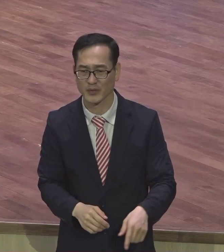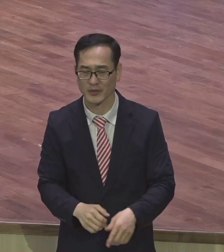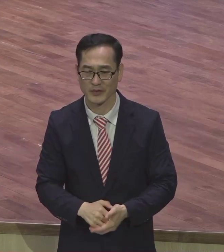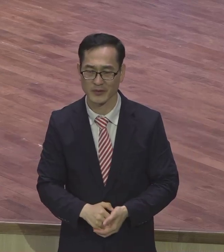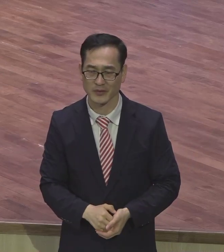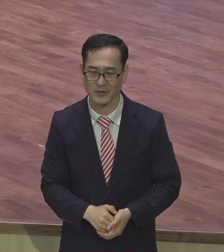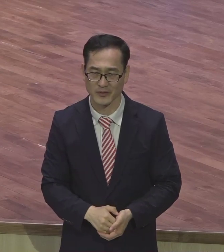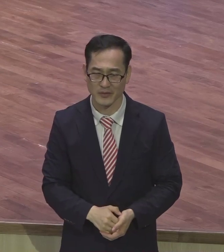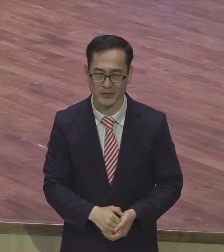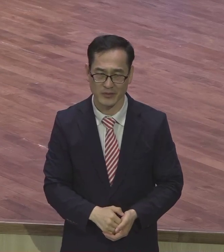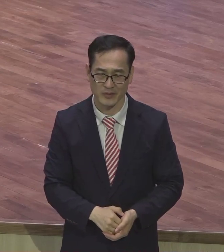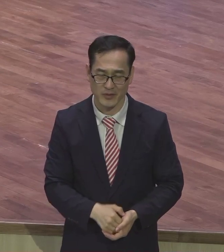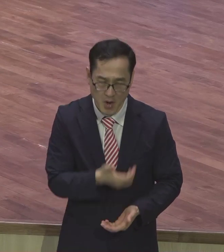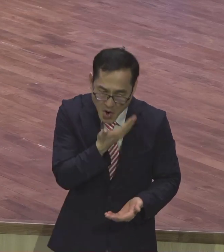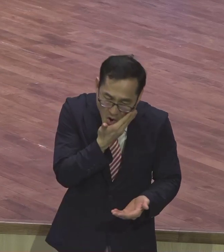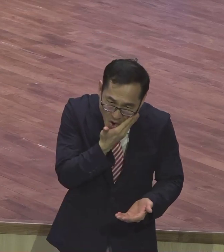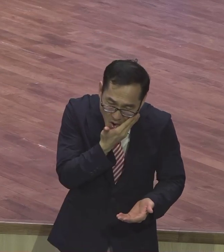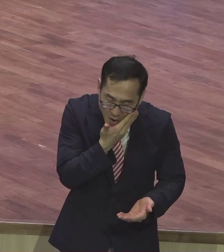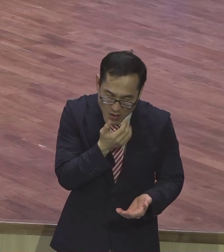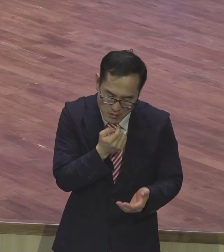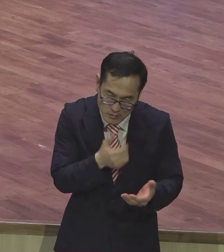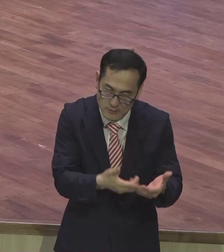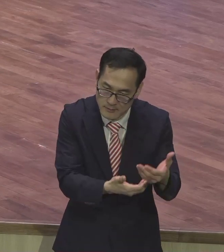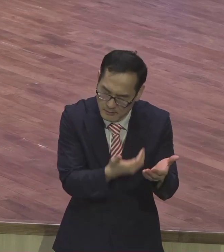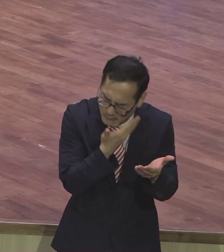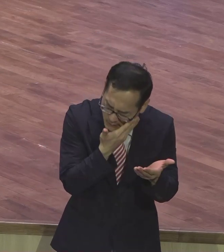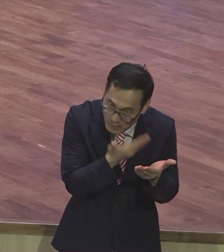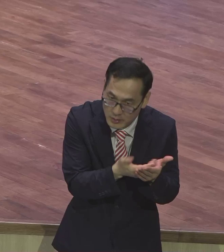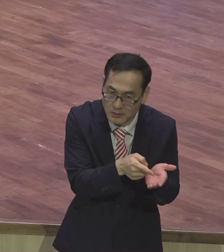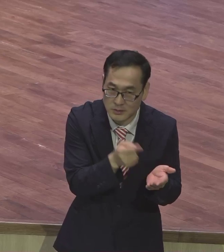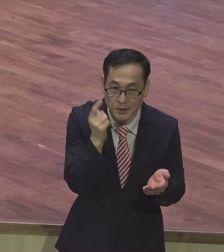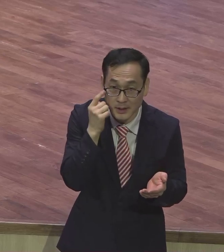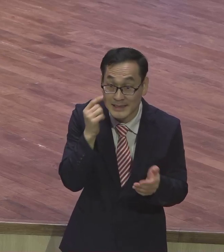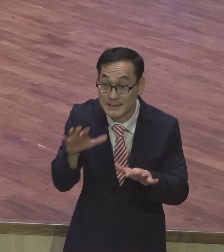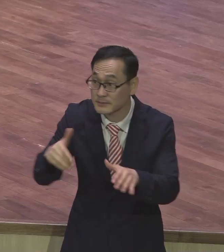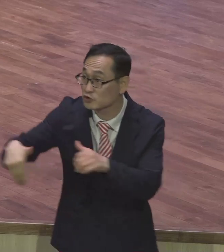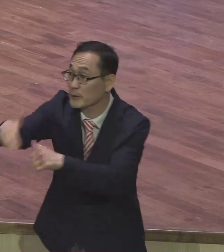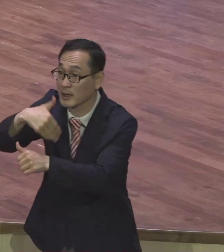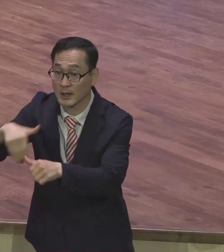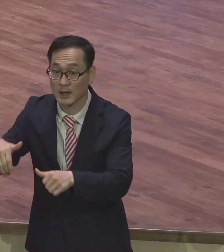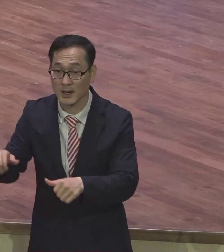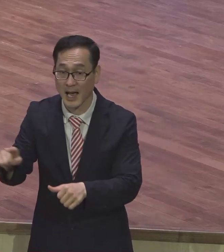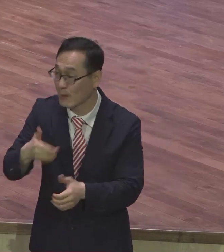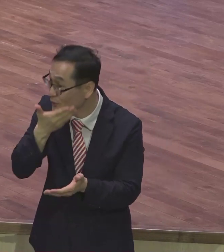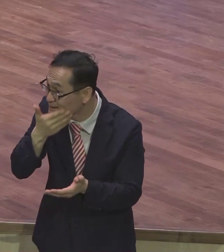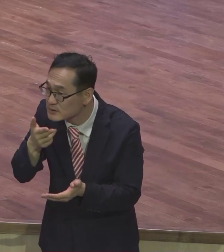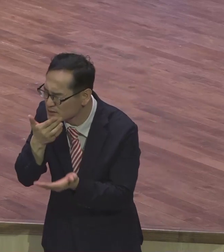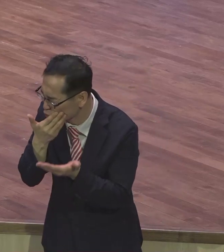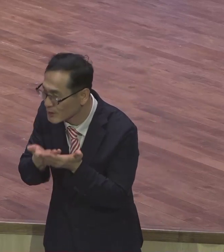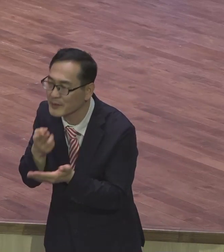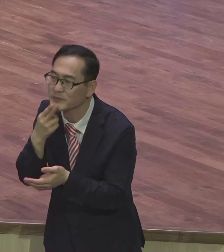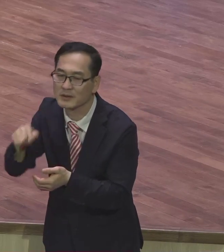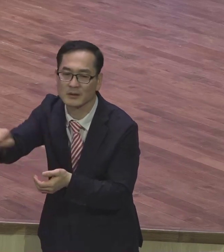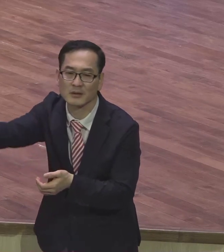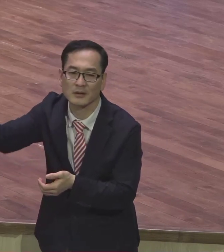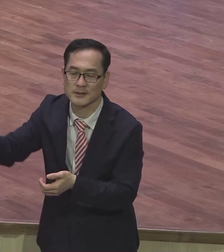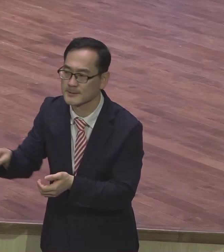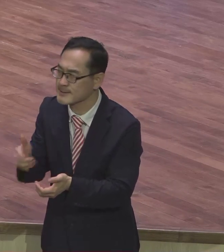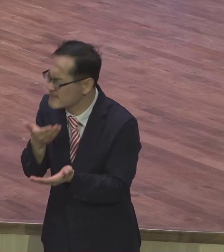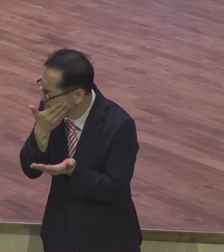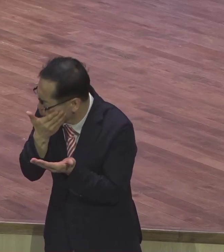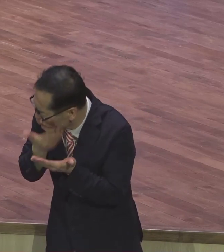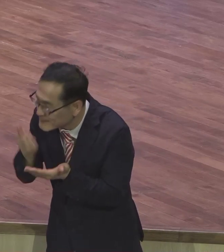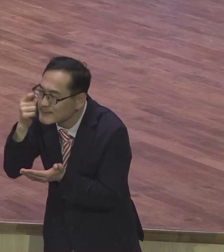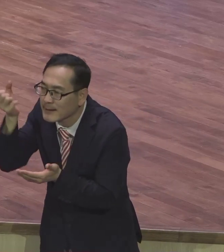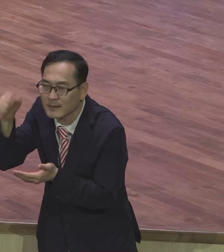지금 또 우리 주위에는 복음 아닌 것 가지고 아무 가치 없는 것 그 진리인 줄 알고 최고 가치 있는